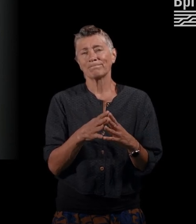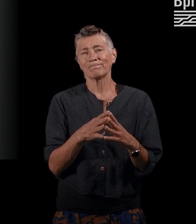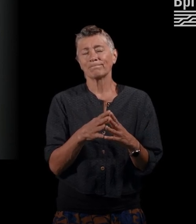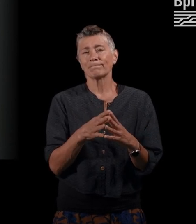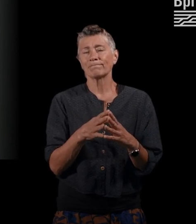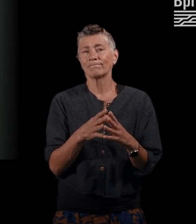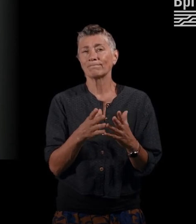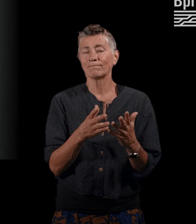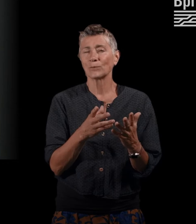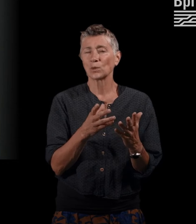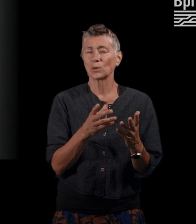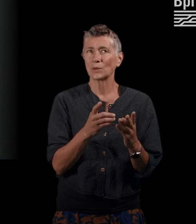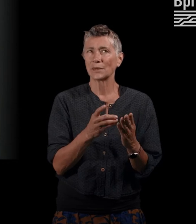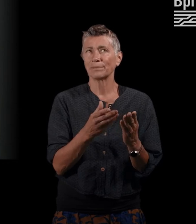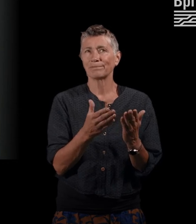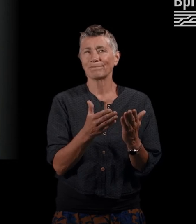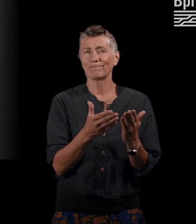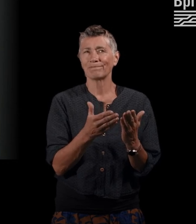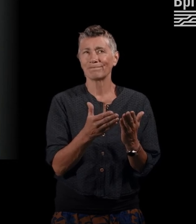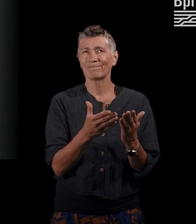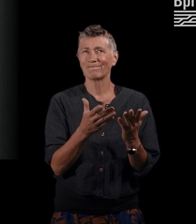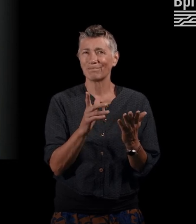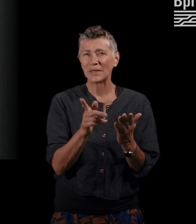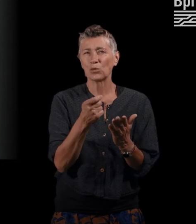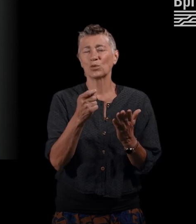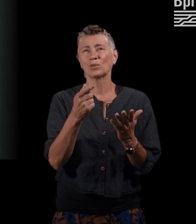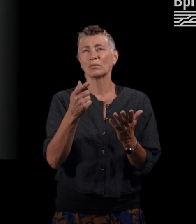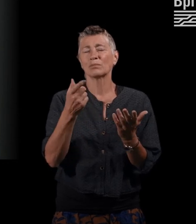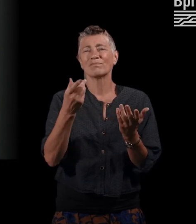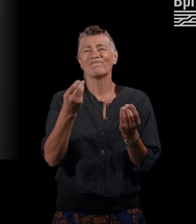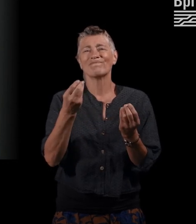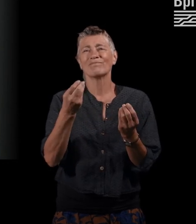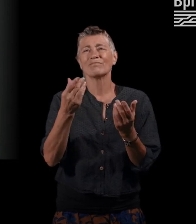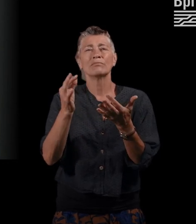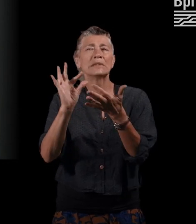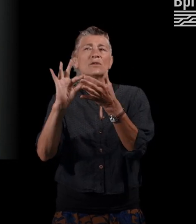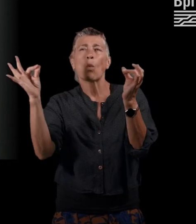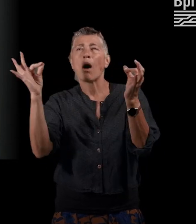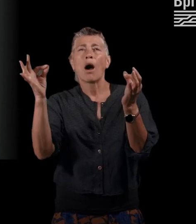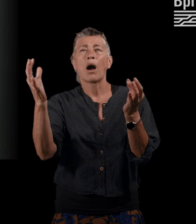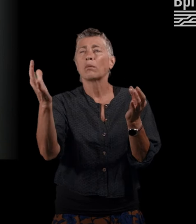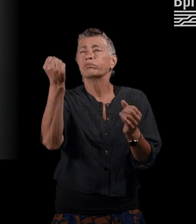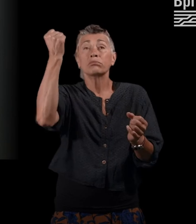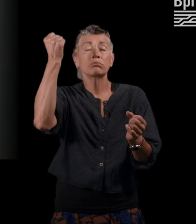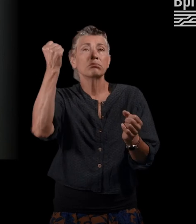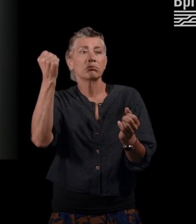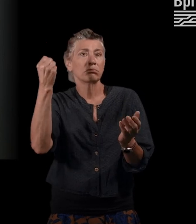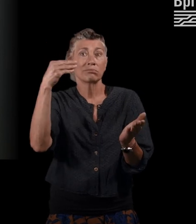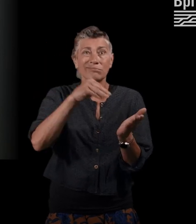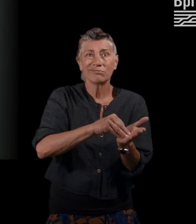qui aide aussi à fixer ces histoires qui sont évanescentes dans quelque